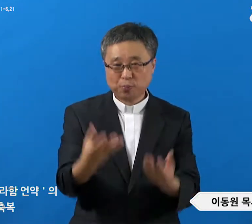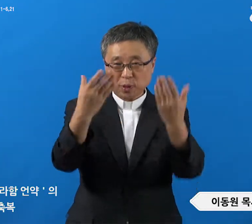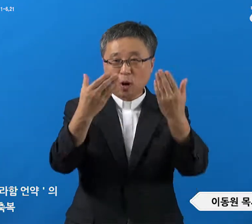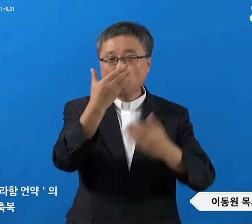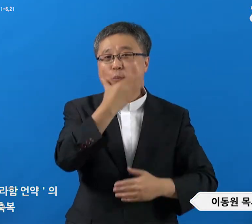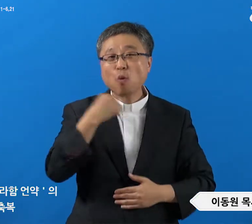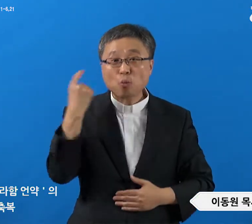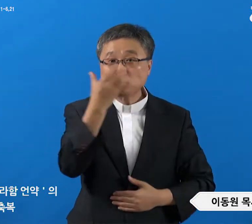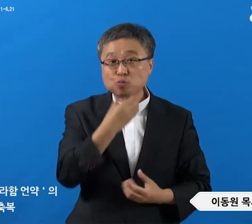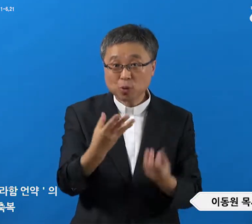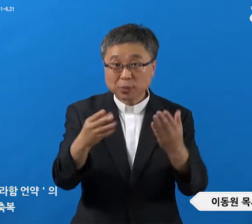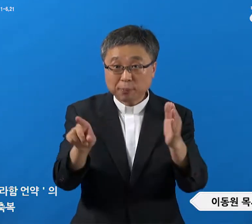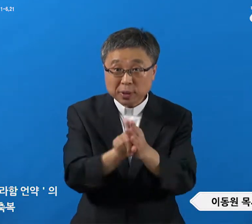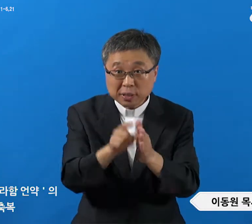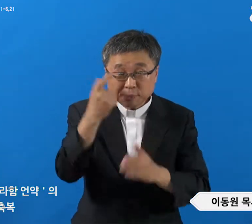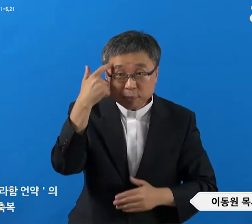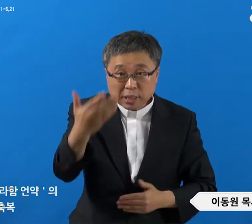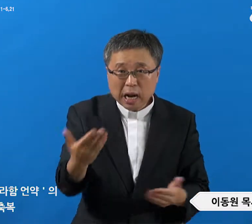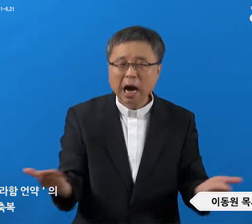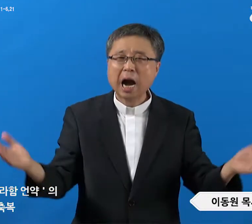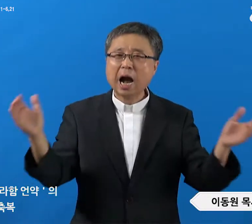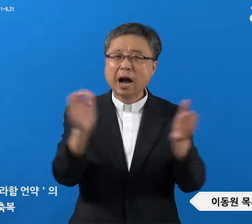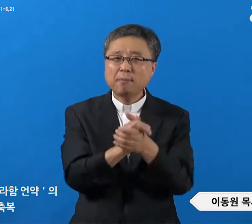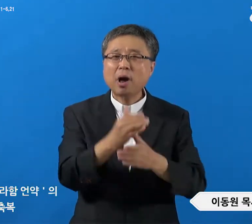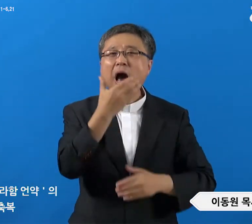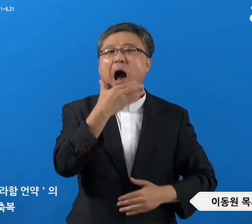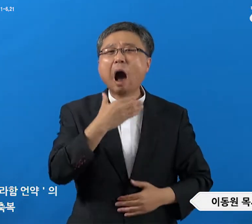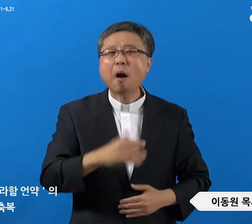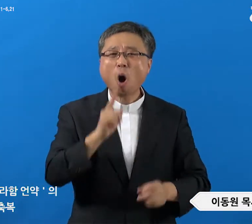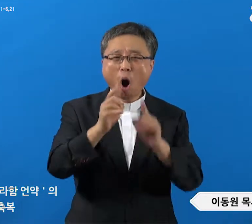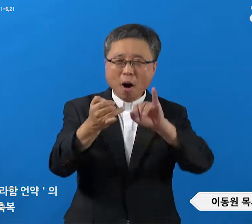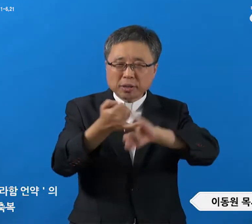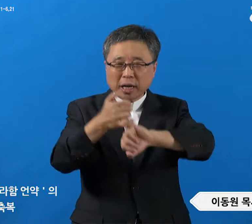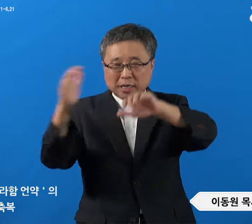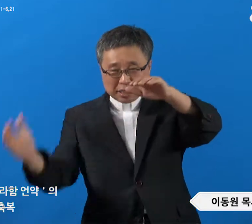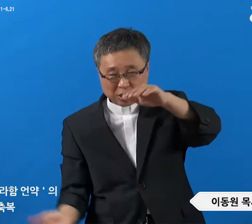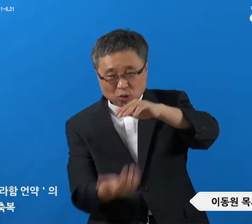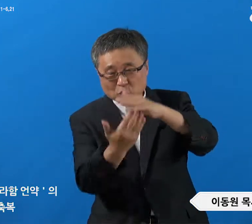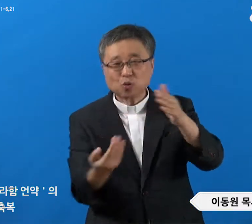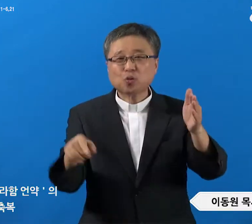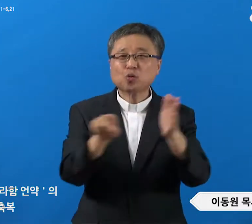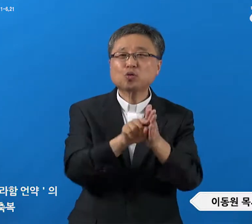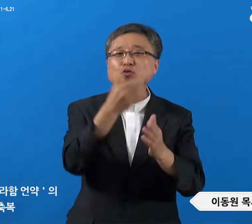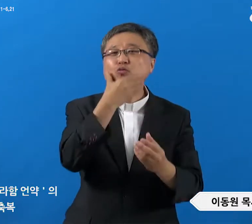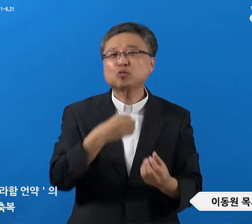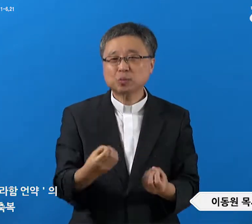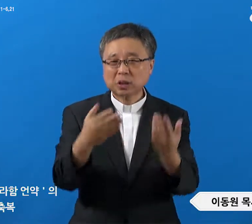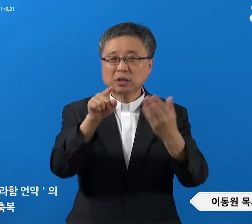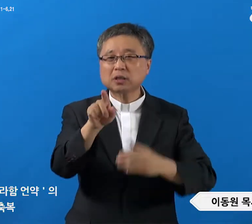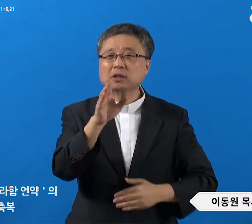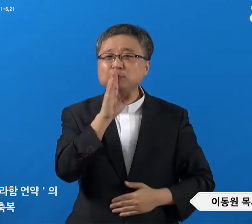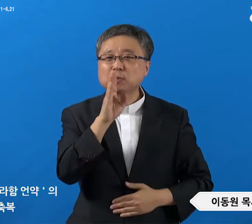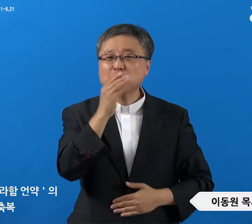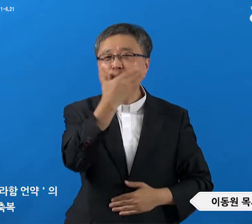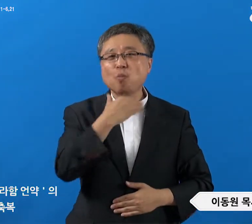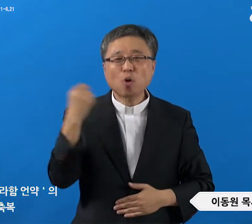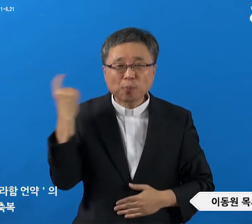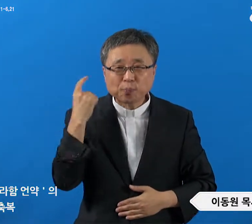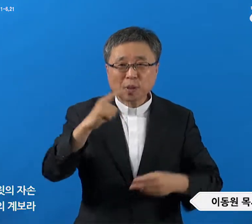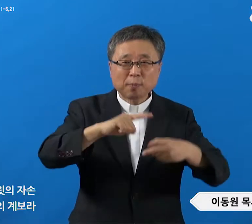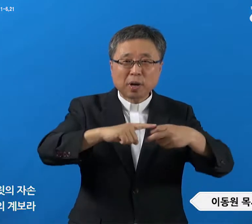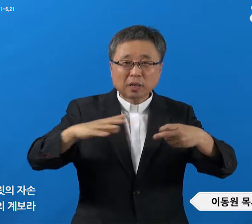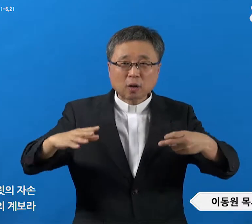복음은 축복입니다. 믿으십니까? 그것은 아브라함과의 언약을 성취하기 위한 축복, 그것이 바로 복음이에요.